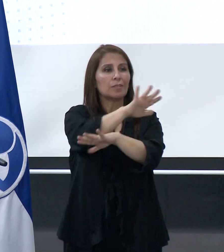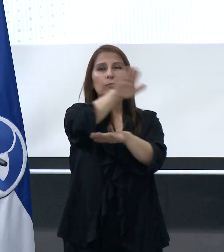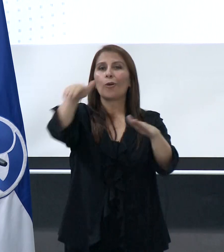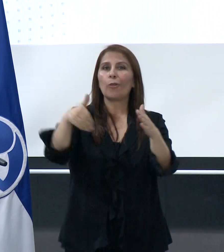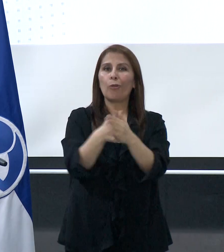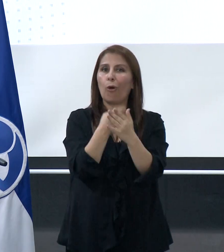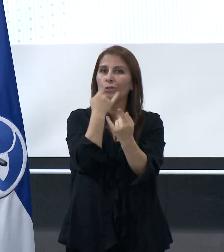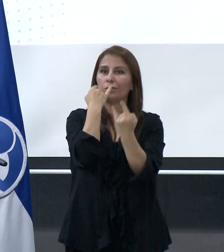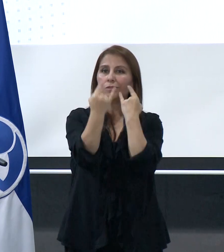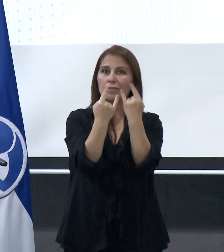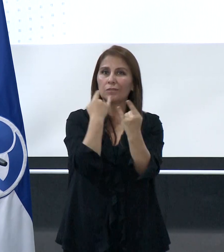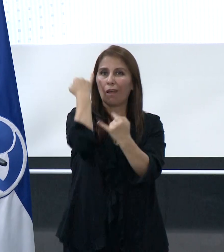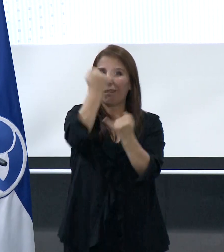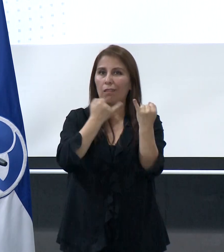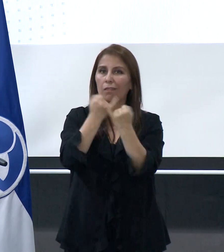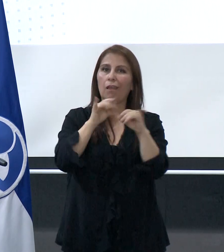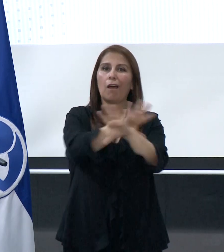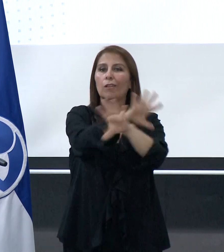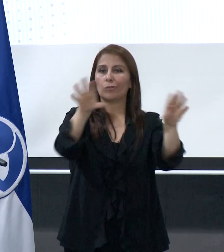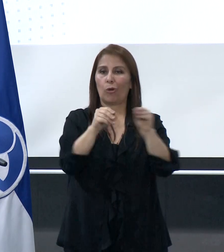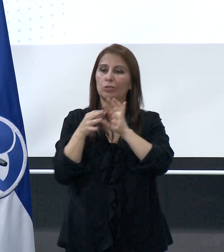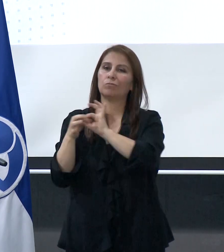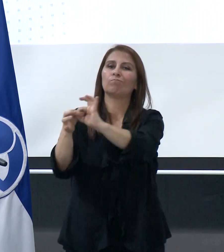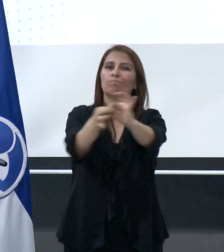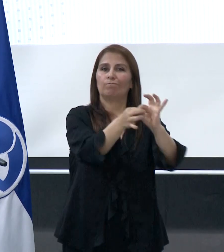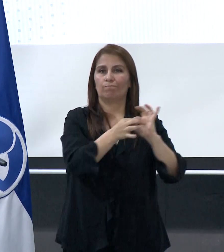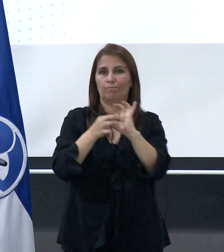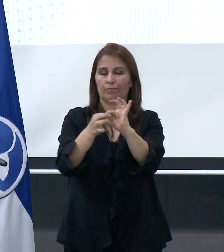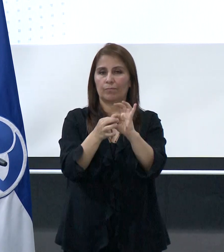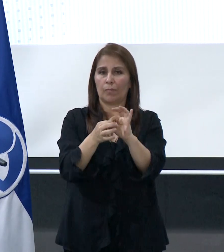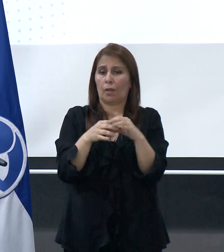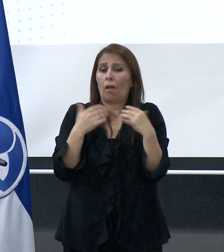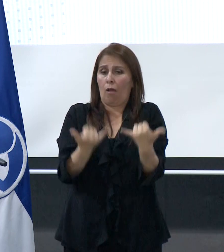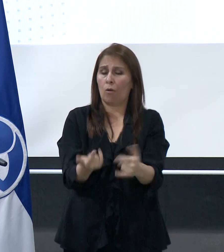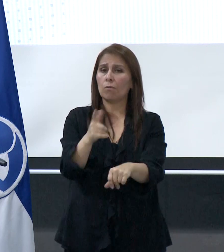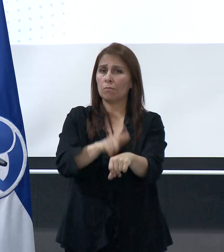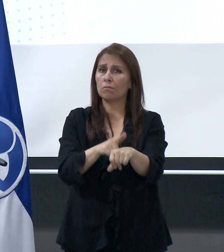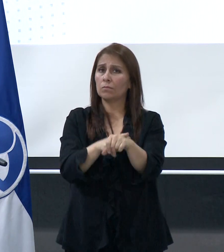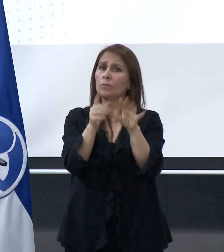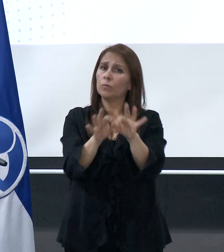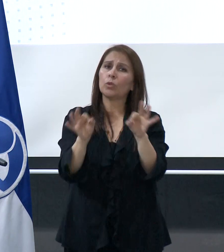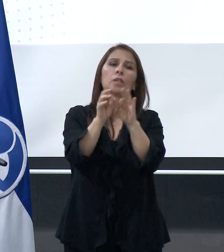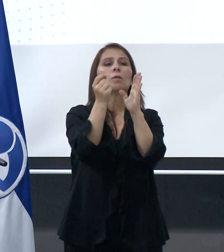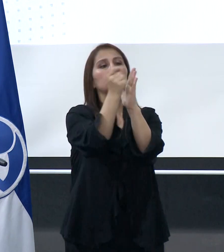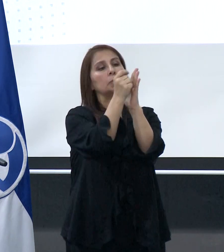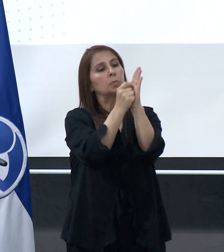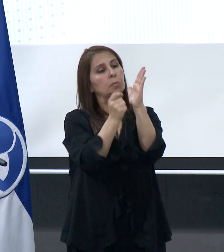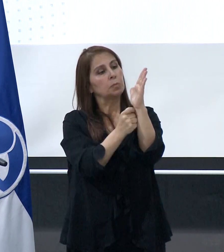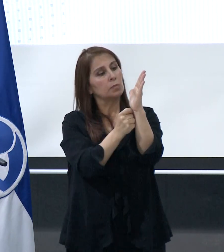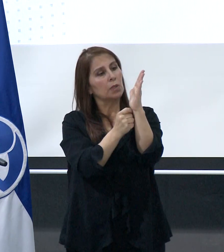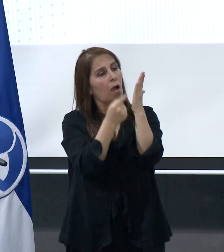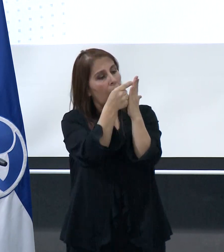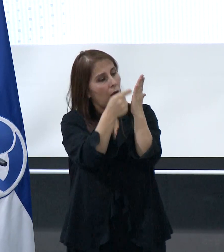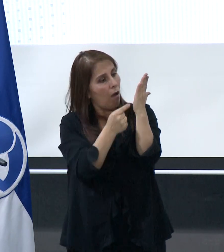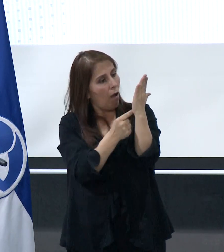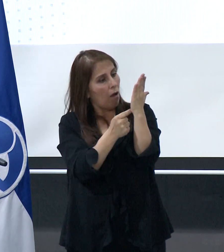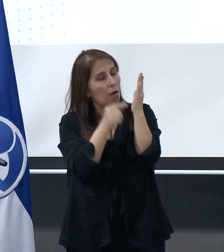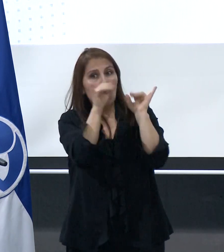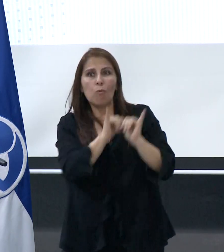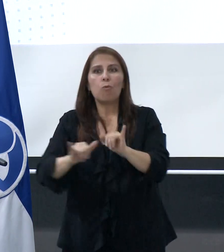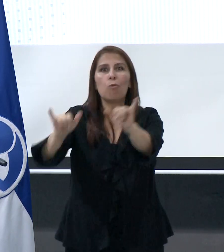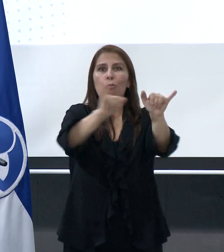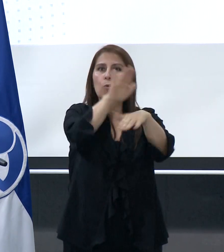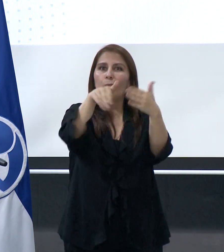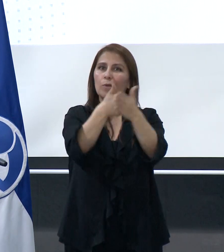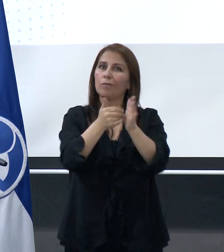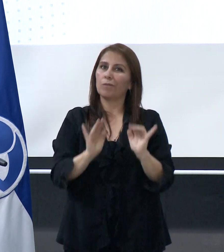identifican y unen es un momento para volver a pensar en los aspectos que son de interés común para todos nosotros la